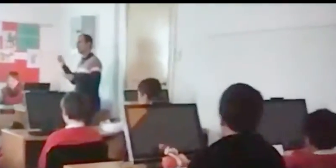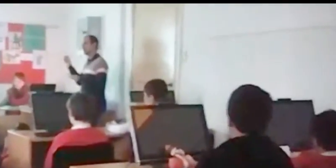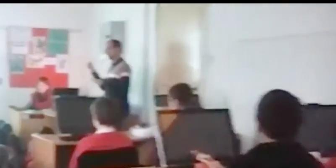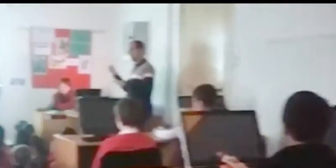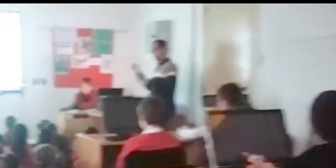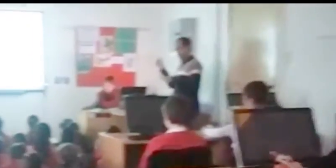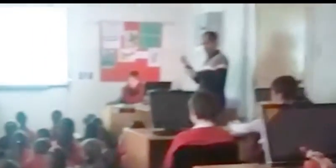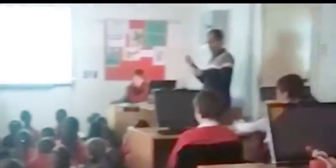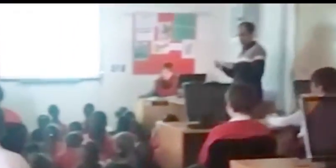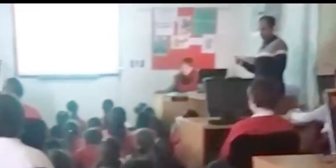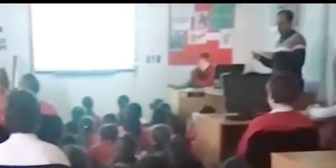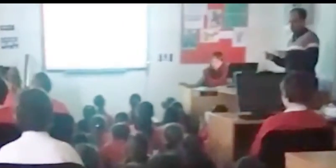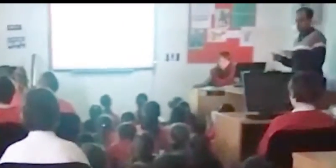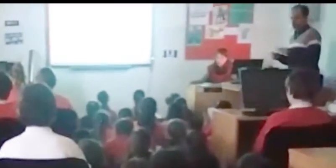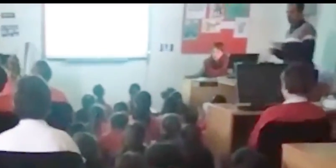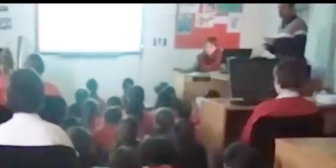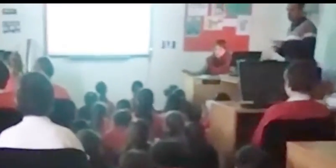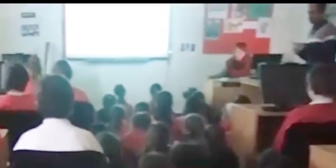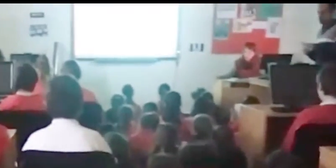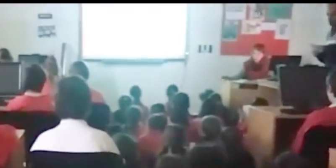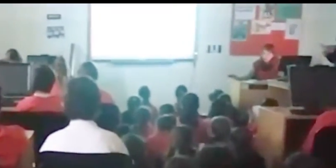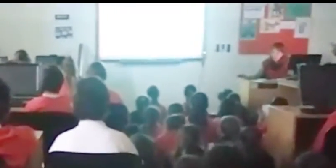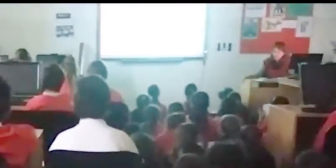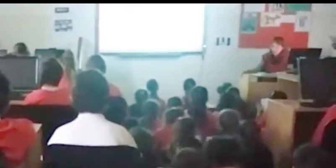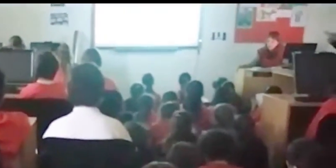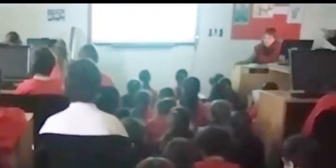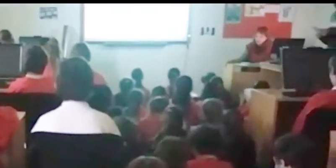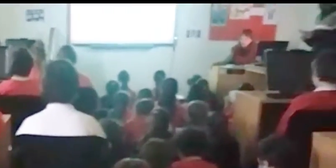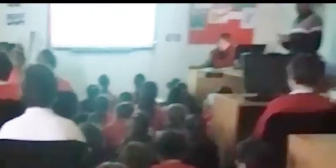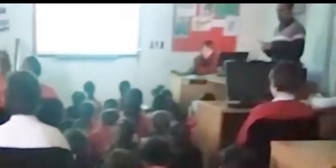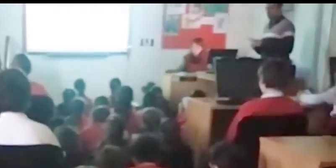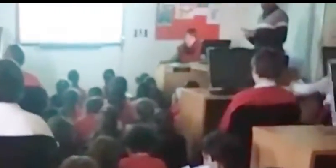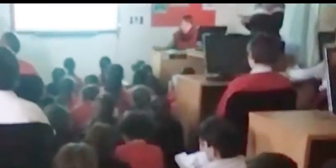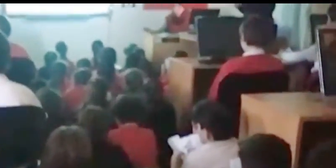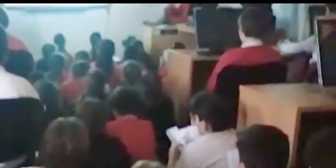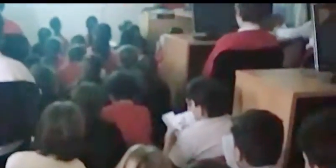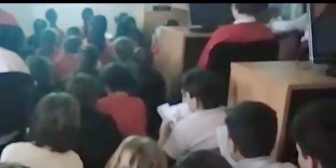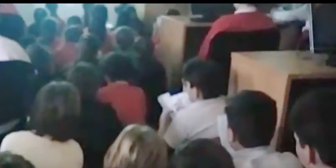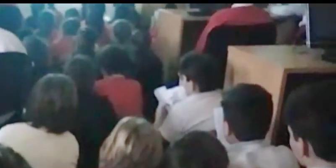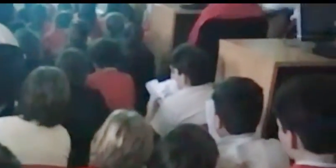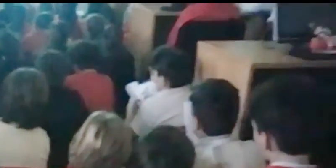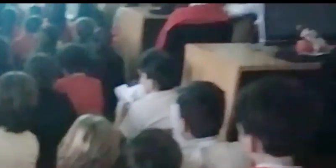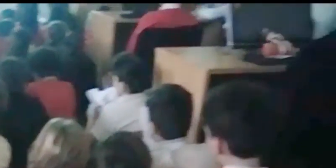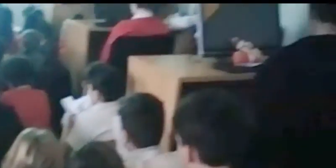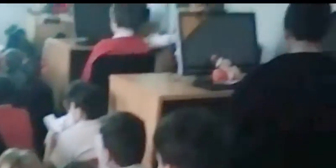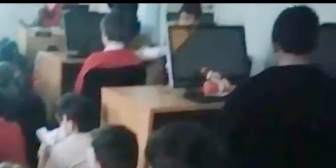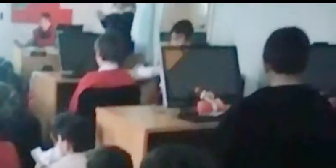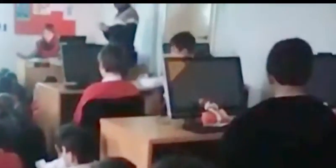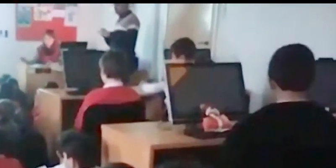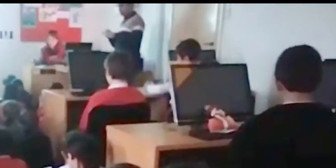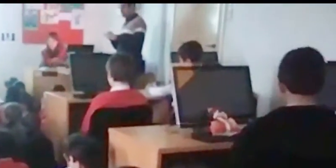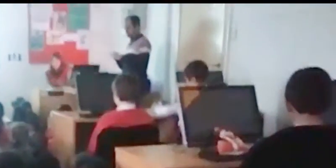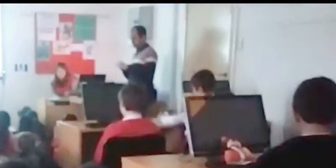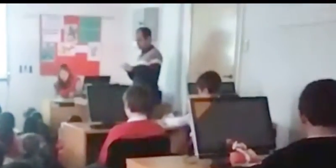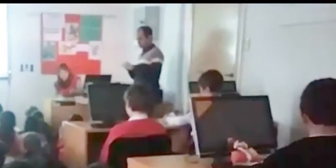y más escuelas. Y es así como ahora, en estos días, más alumnos de más grados y nuevas instituciones